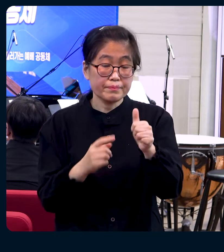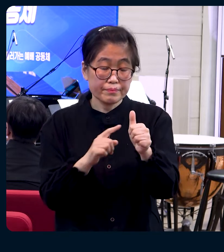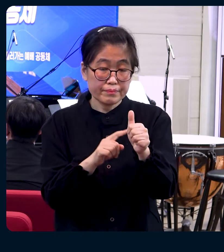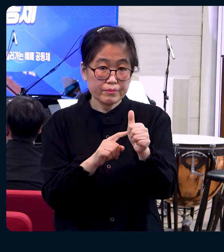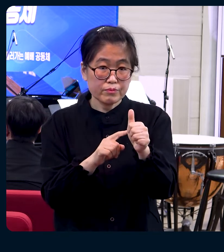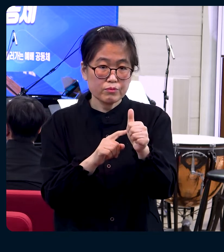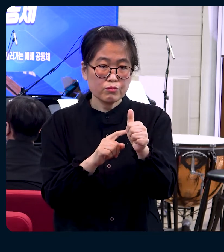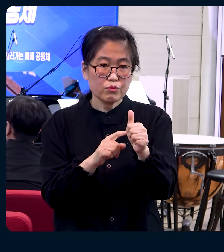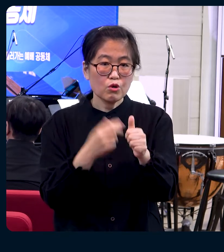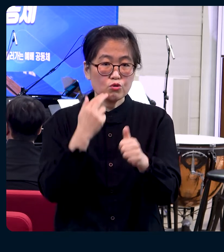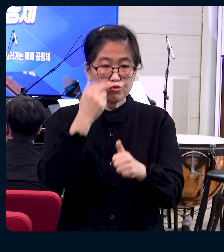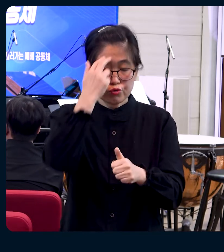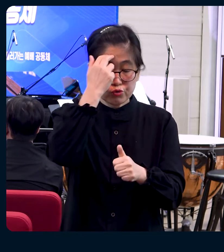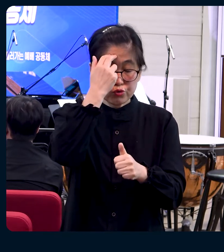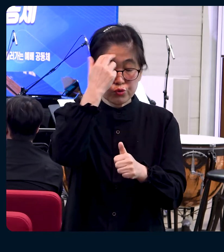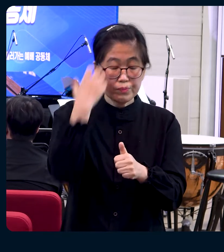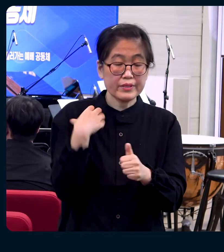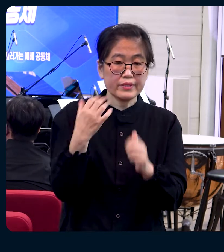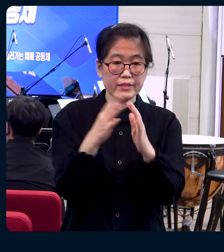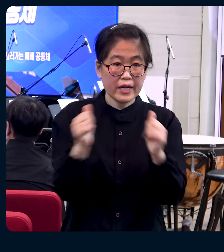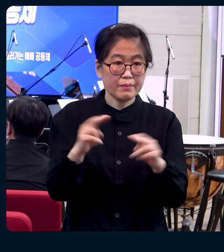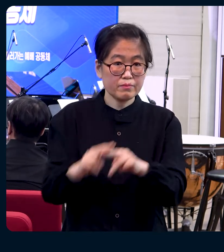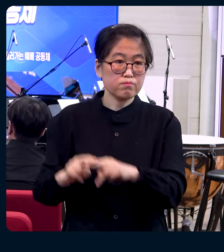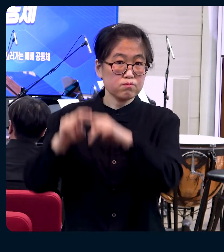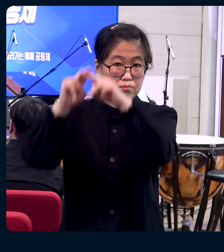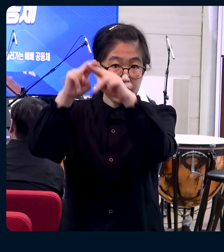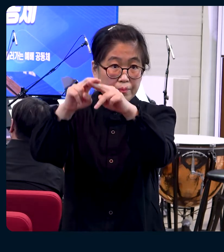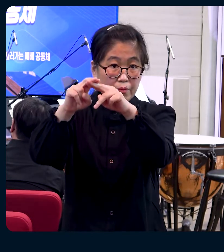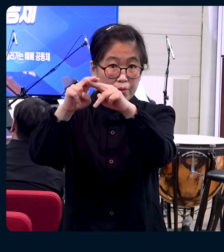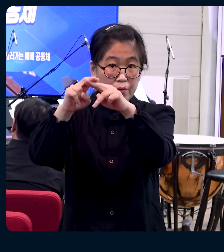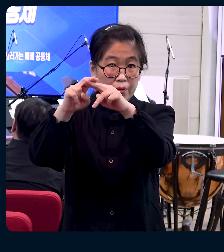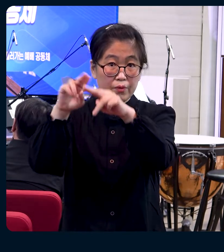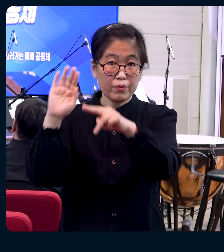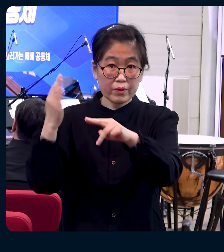요셉은 술 맡은 관원장이 복직될 걸 알았습니다.